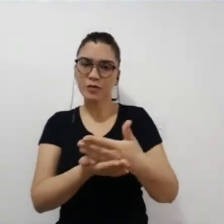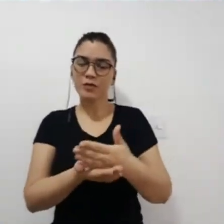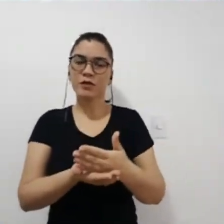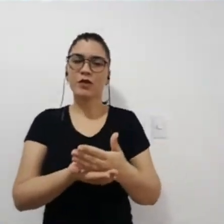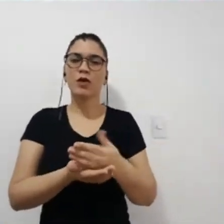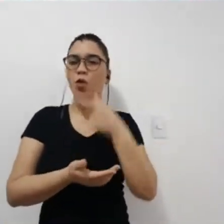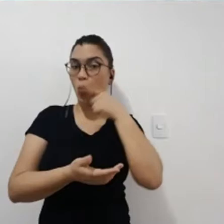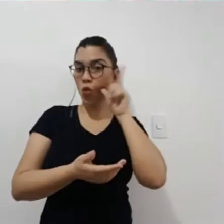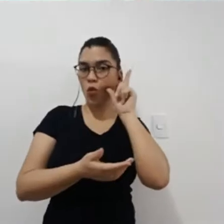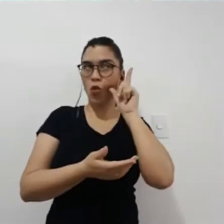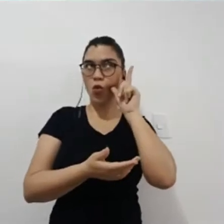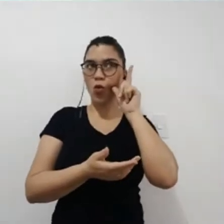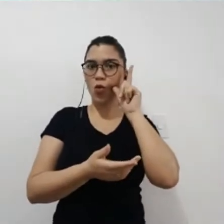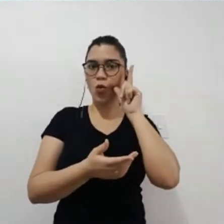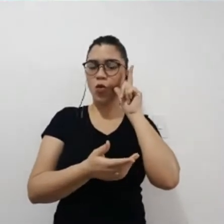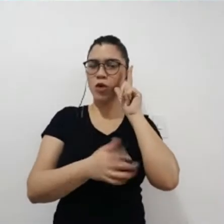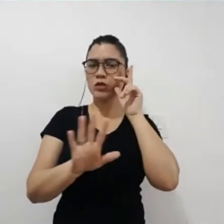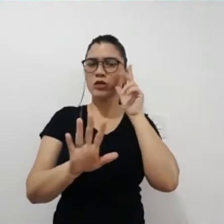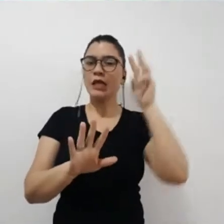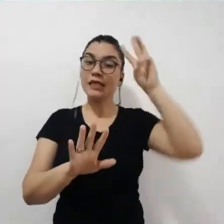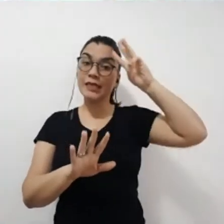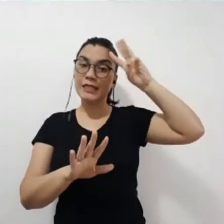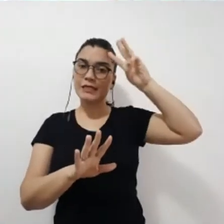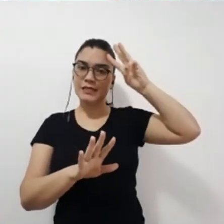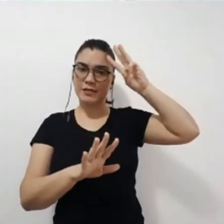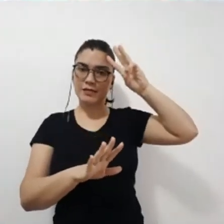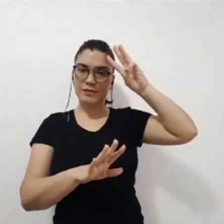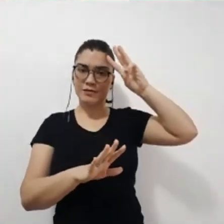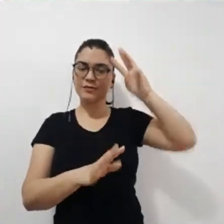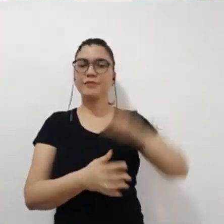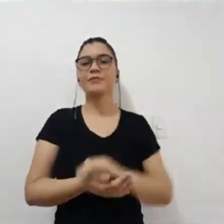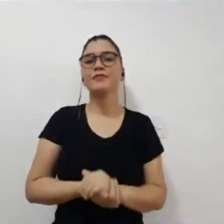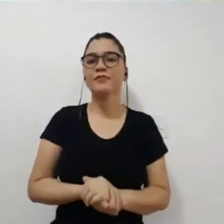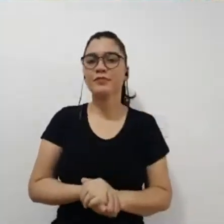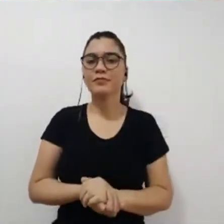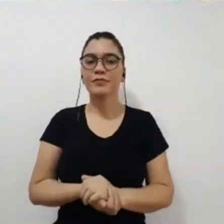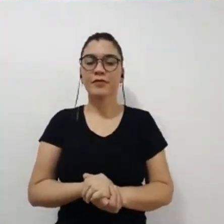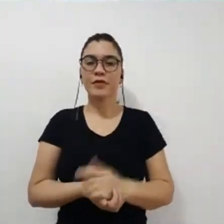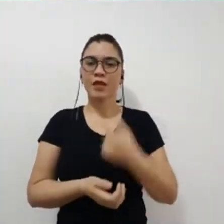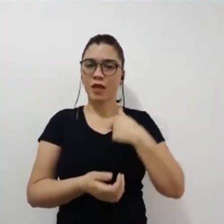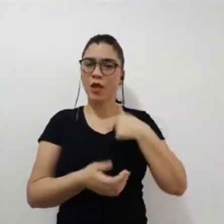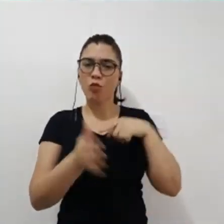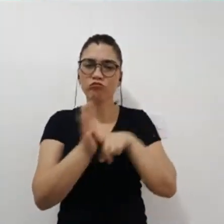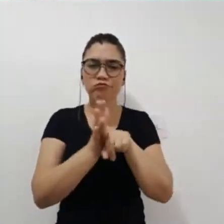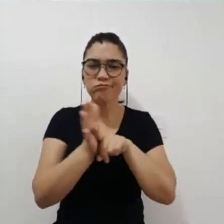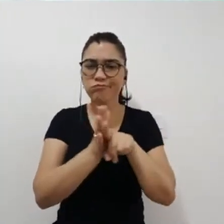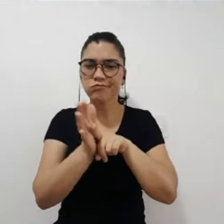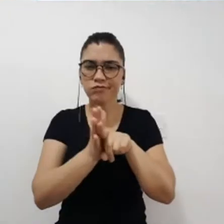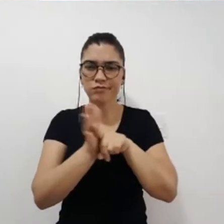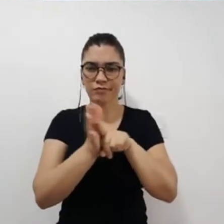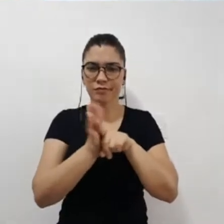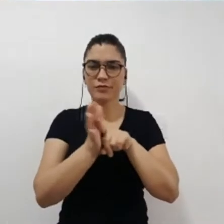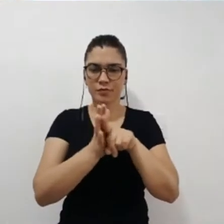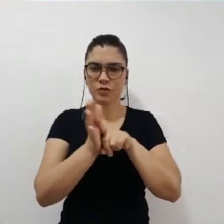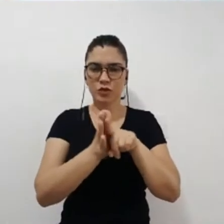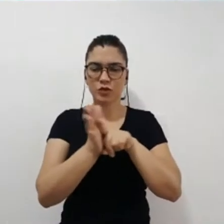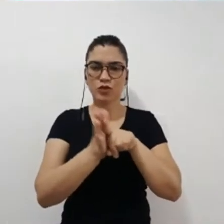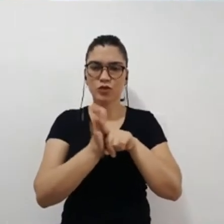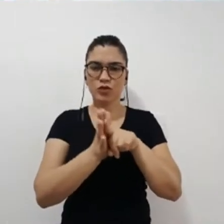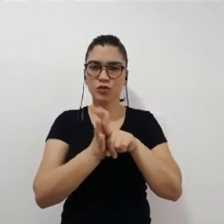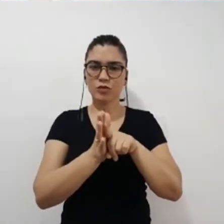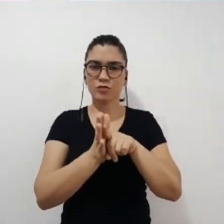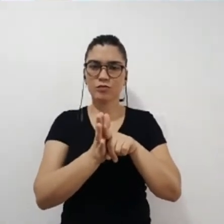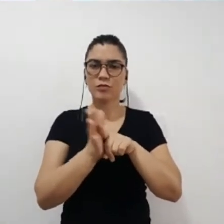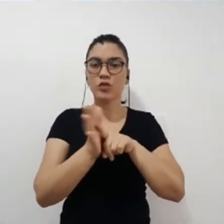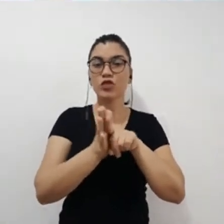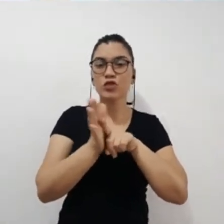acho que terça-feira, eu fiz uma pesquisa no meu Stories, no Instagram, onde eu